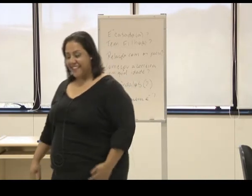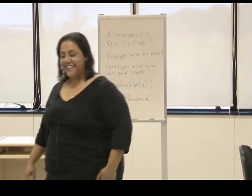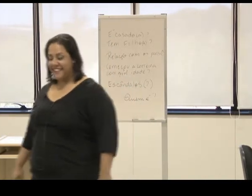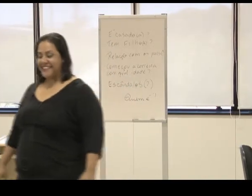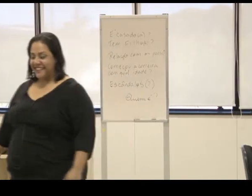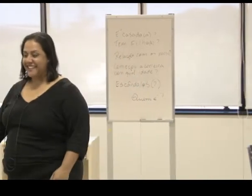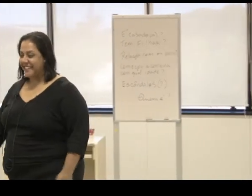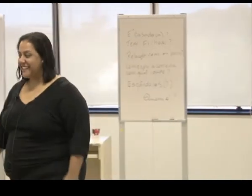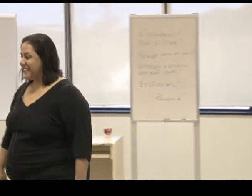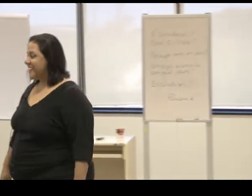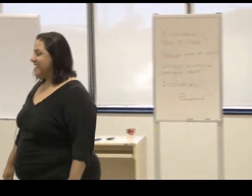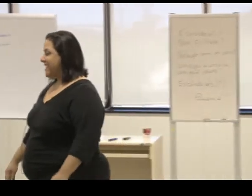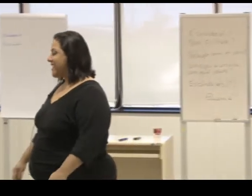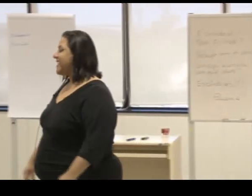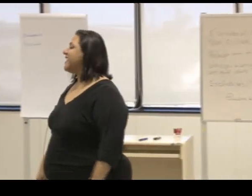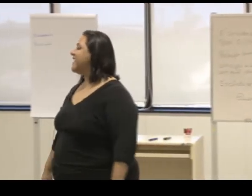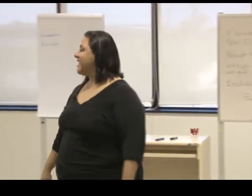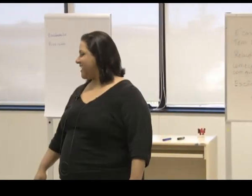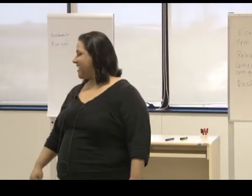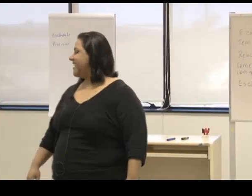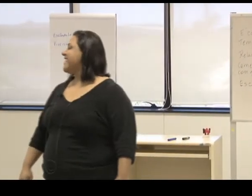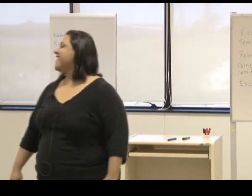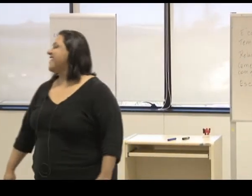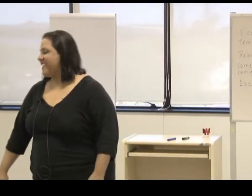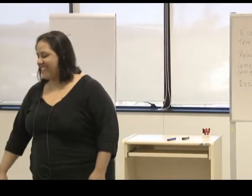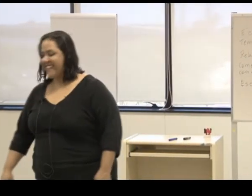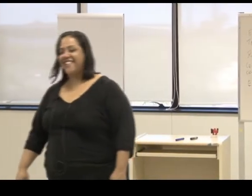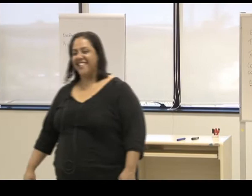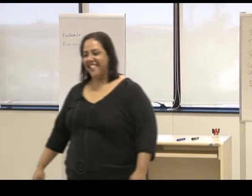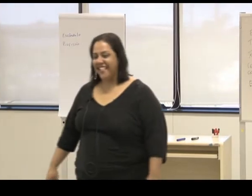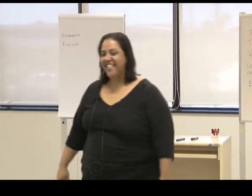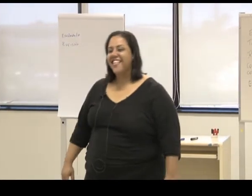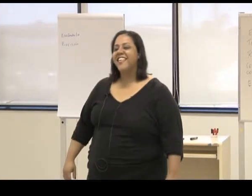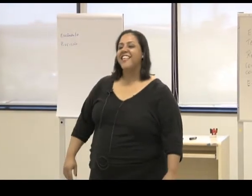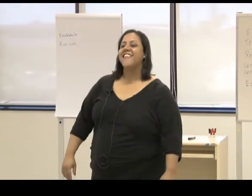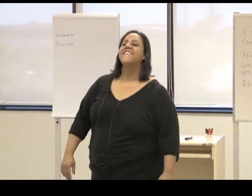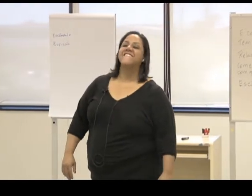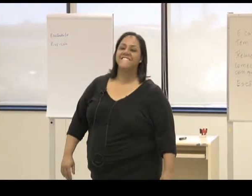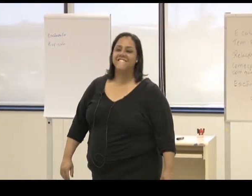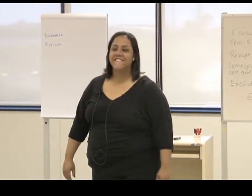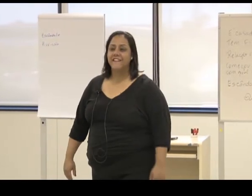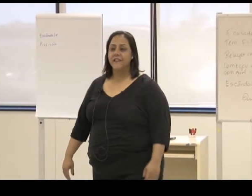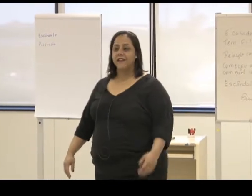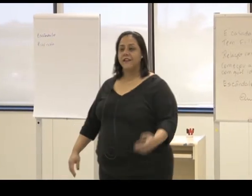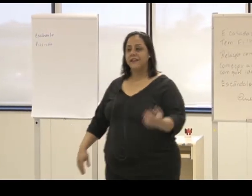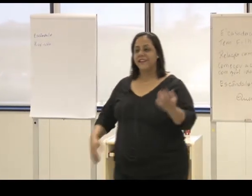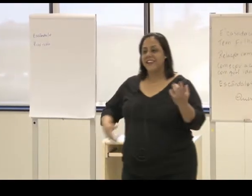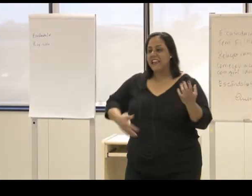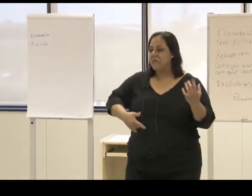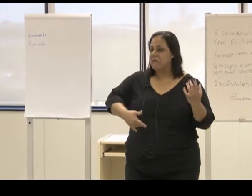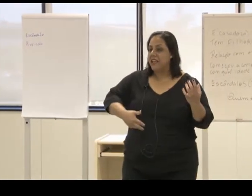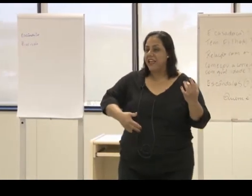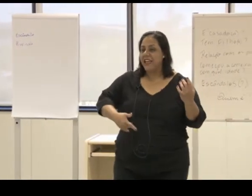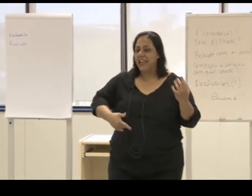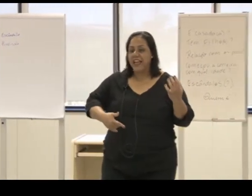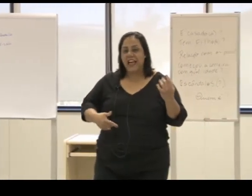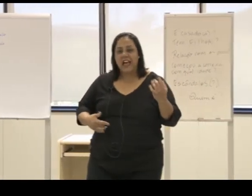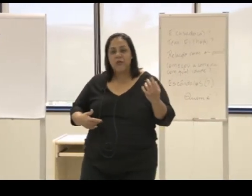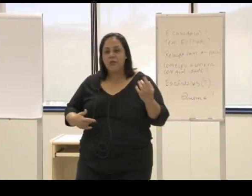quando falou assim, ele tava chorando. Ele não toca sentado, mas toca sentado, não. Se você der assim, pronto, não chama. Não, eu nunca vi